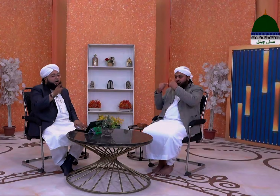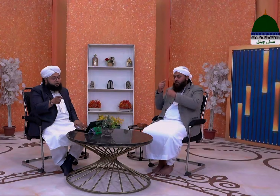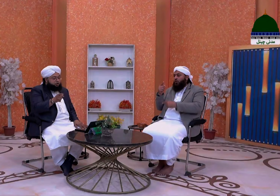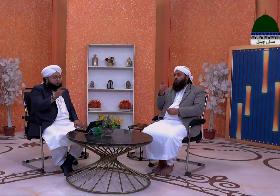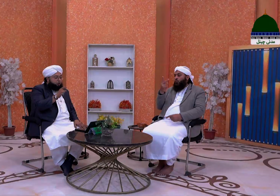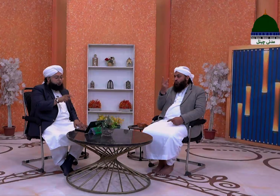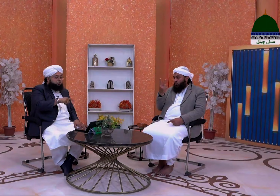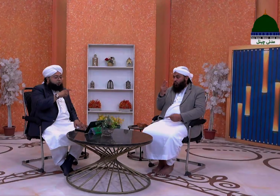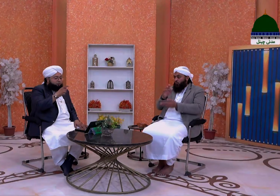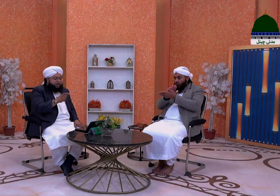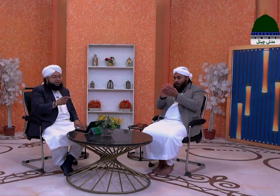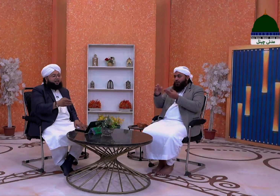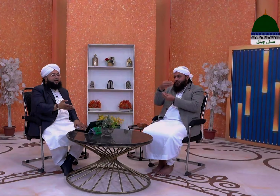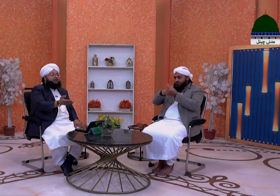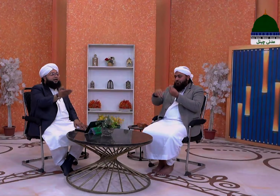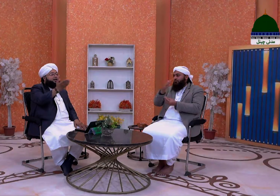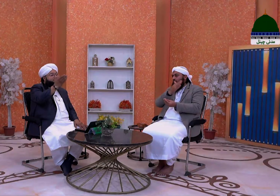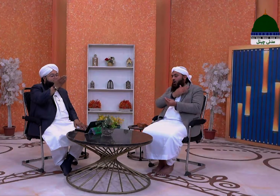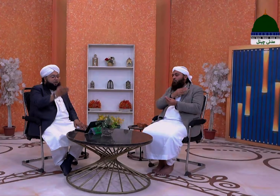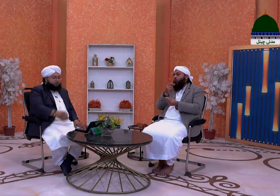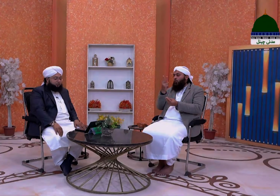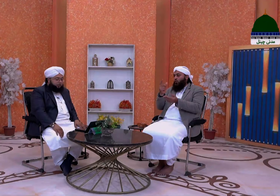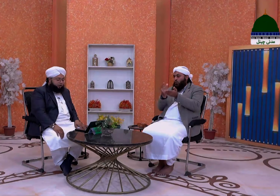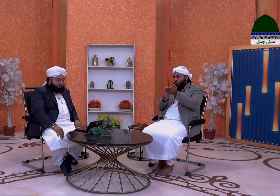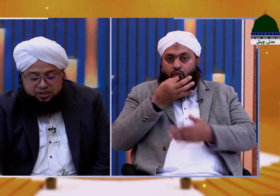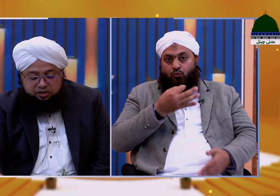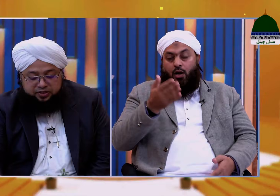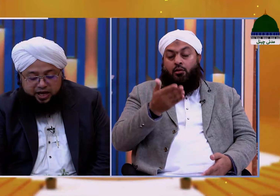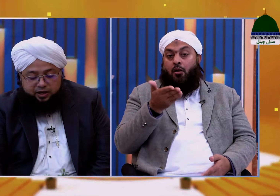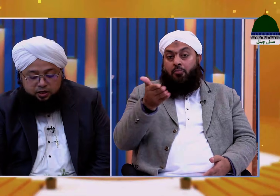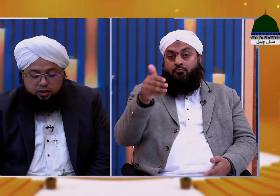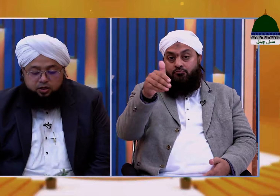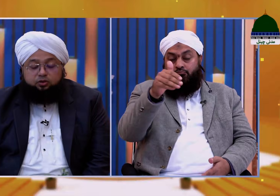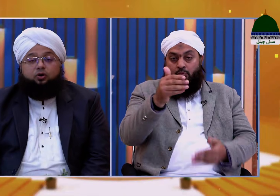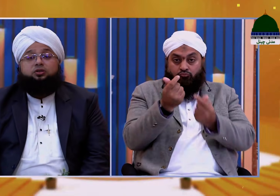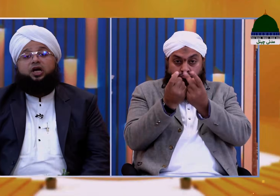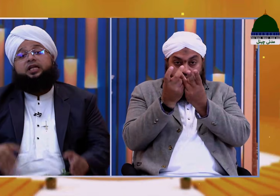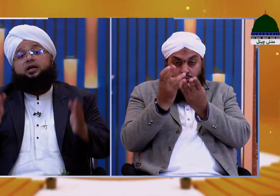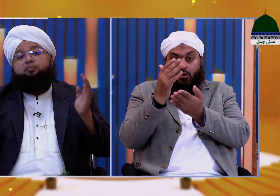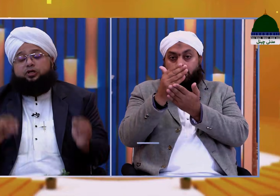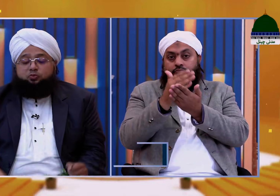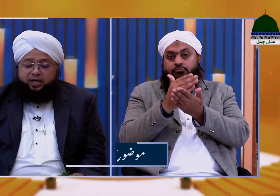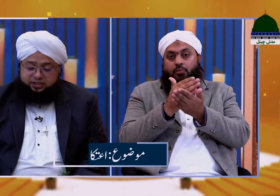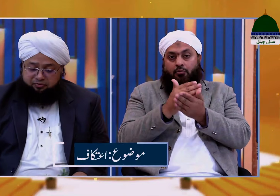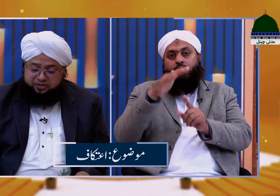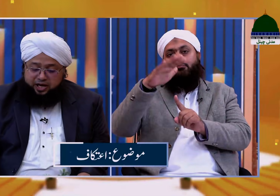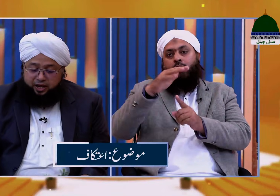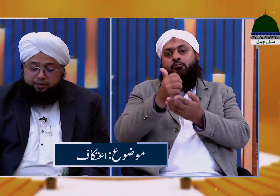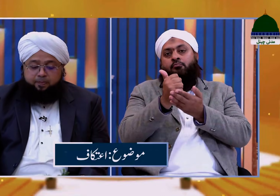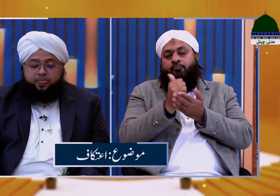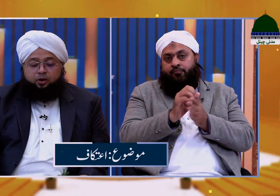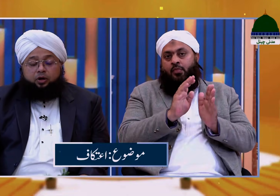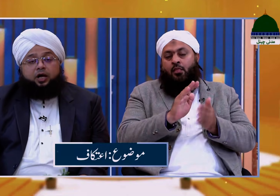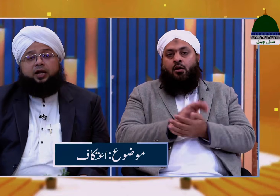2 حج اور 2 عمرے کیے۔ سبحان اللہ۔ مزید فضائل تو یقیناً بے شمار اس کے فضائل